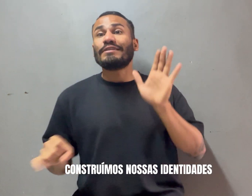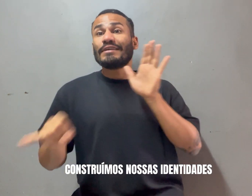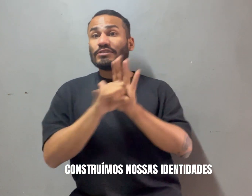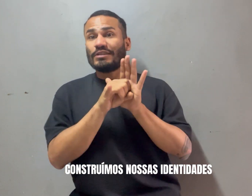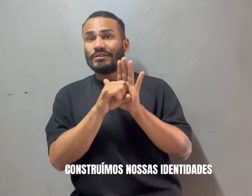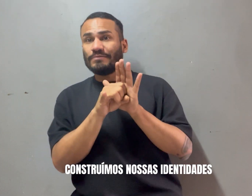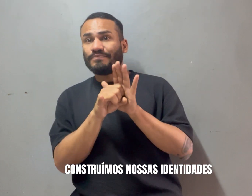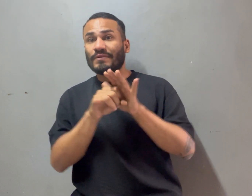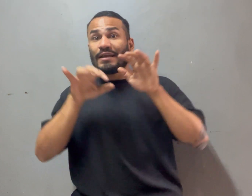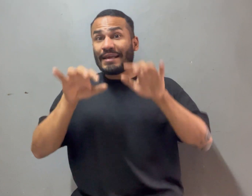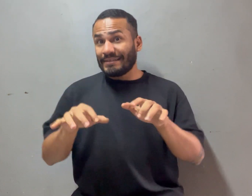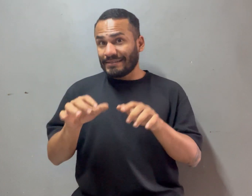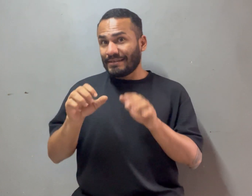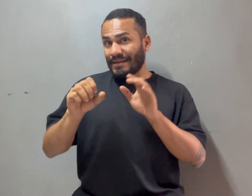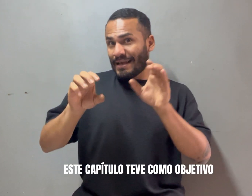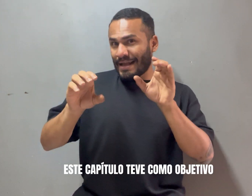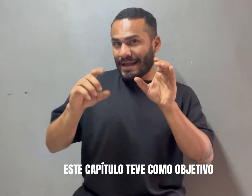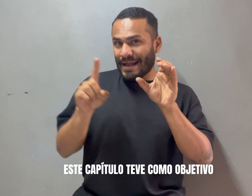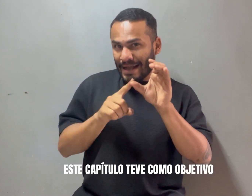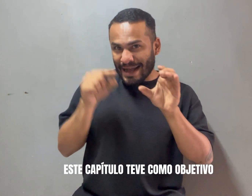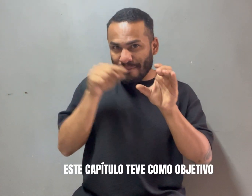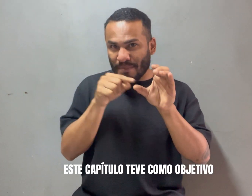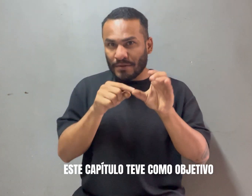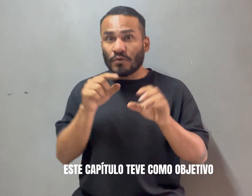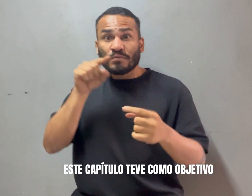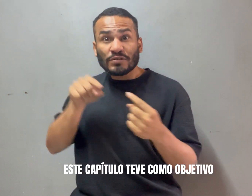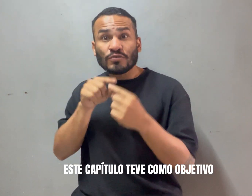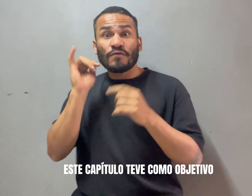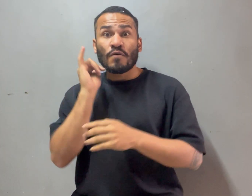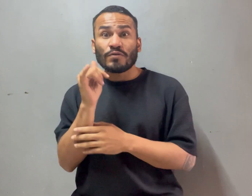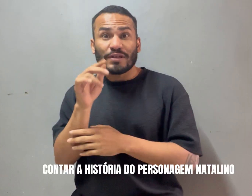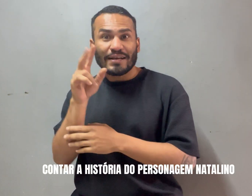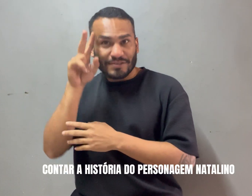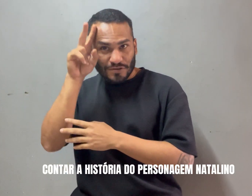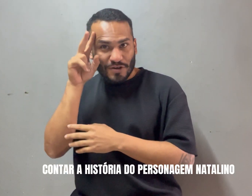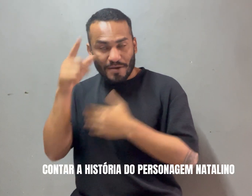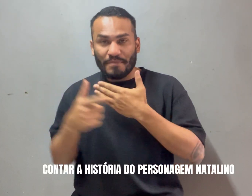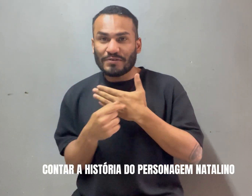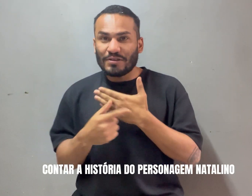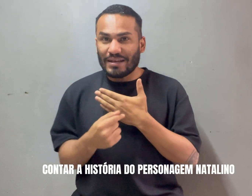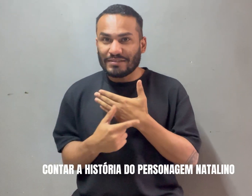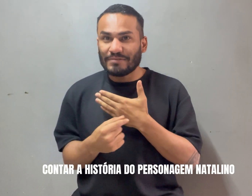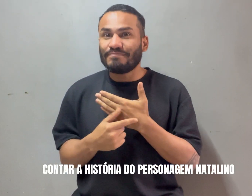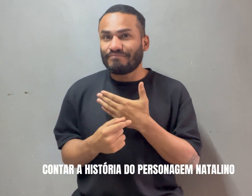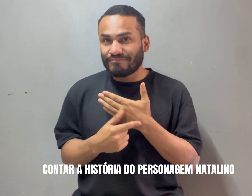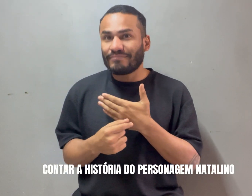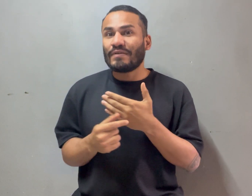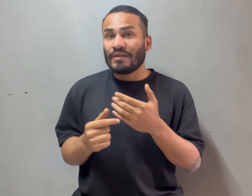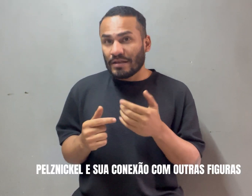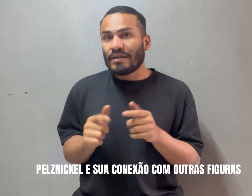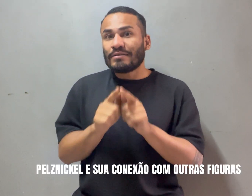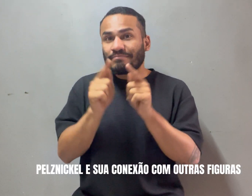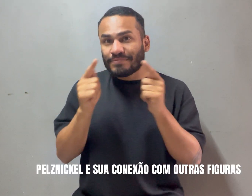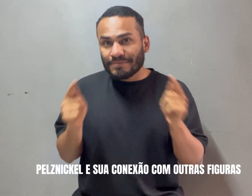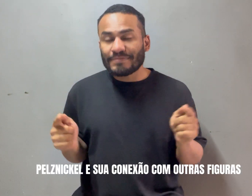nossas identidades. Este capítulo teve como objetivo contar a história do personagem natalino Pelsnickel e